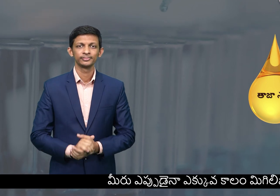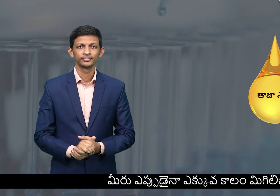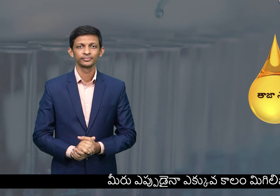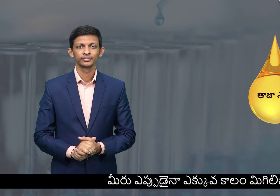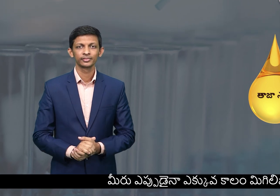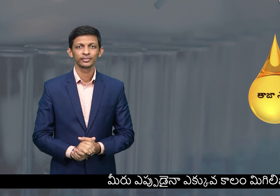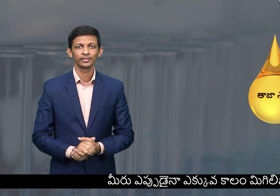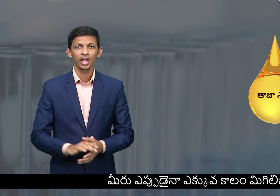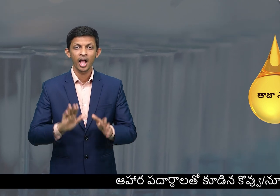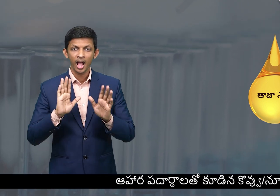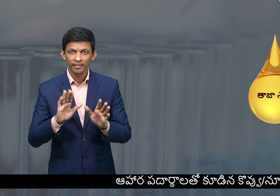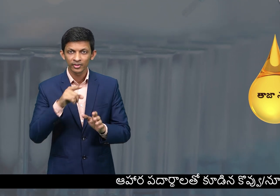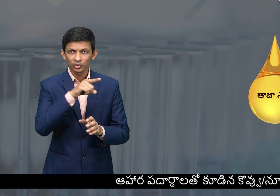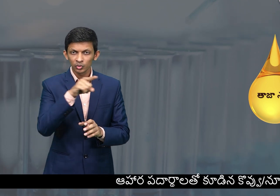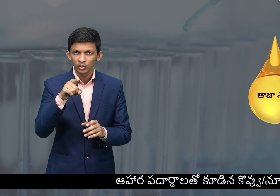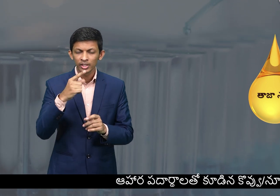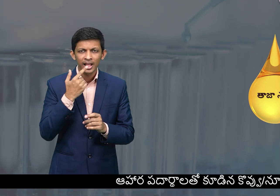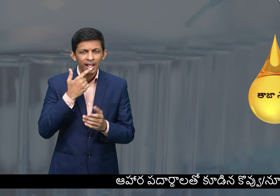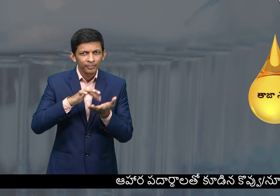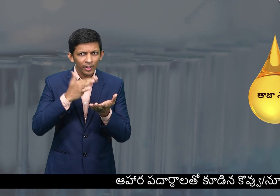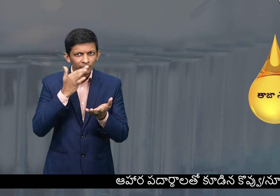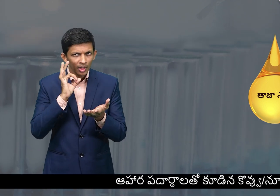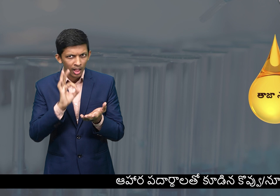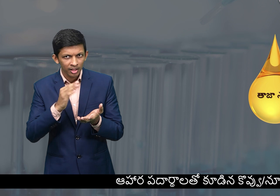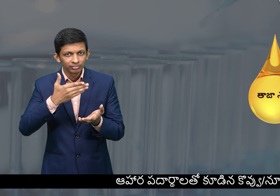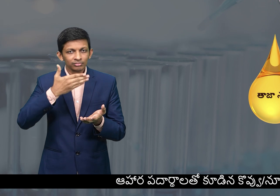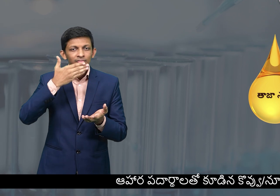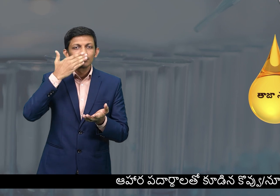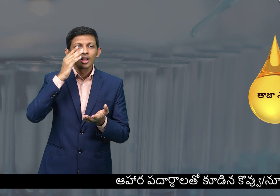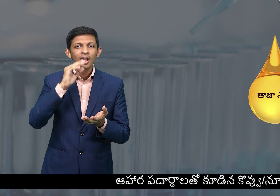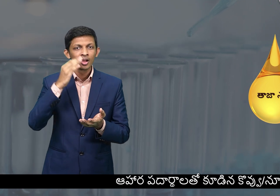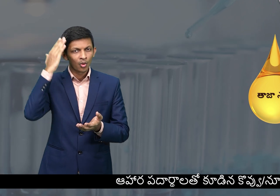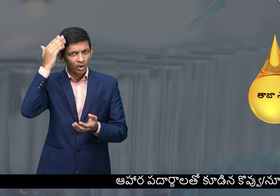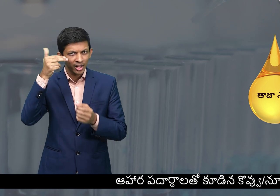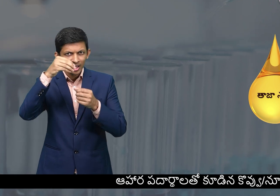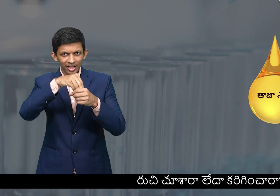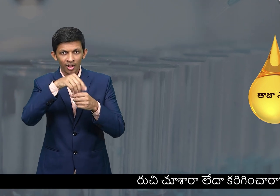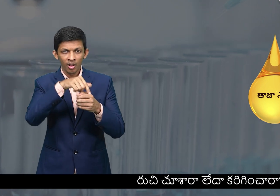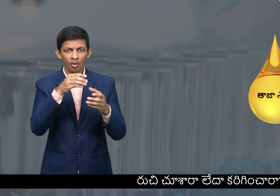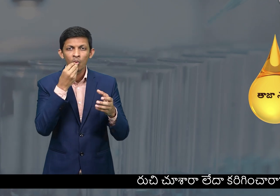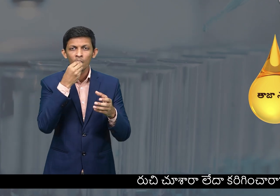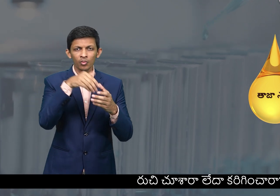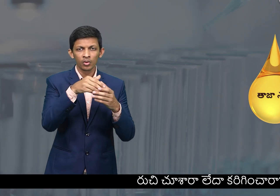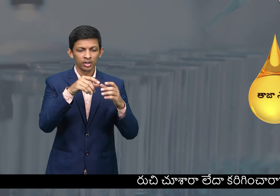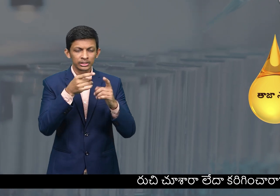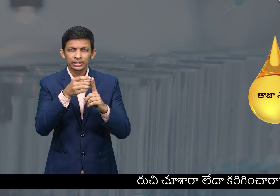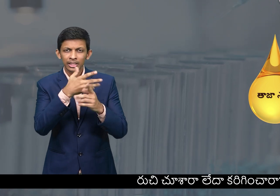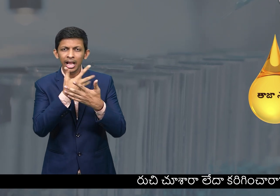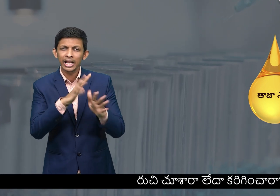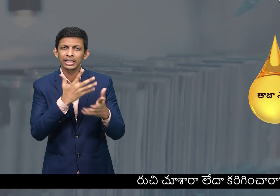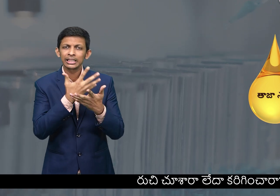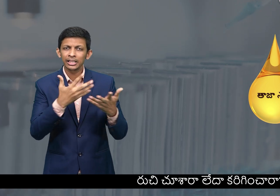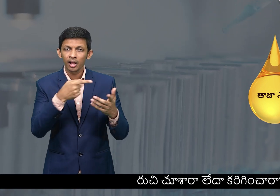మీరు ఎప్పుడైనా ఎక్కువ కాలం మిగిలిపోయిన ఆహార పదార్థాలతో కూడిన కొవ్వు లేదా నూనెను రుచి చూసారా